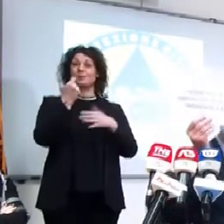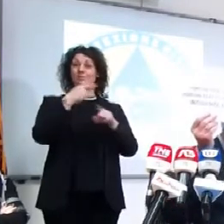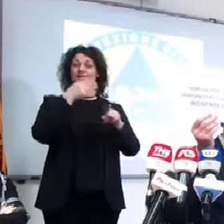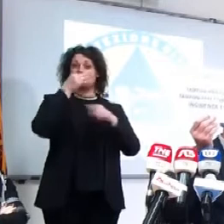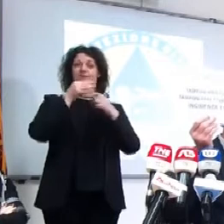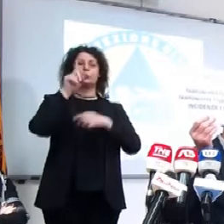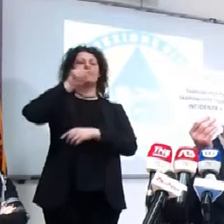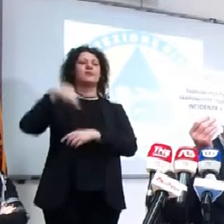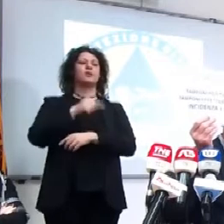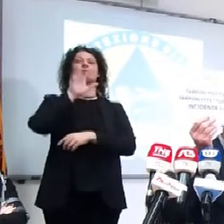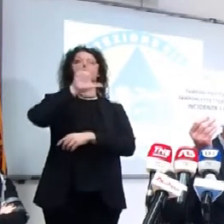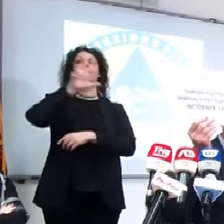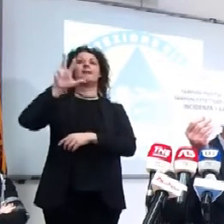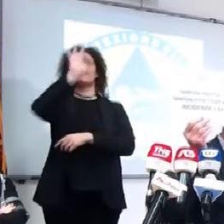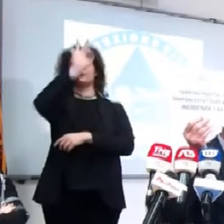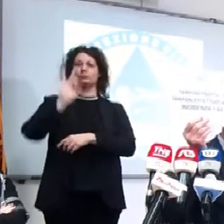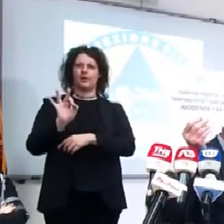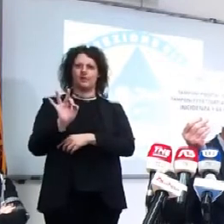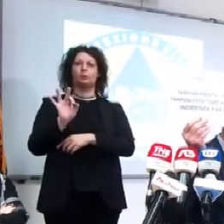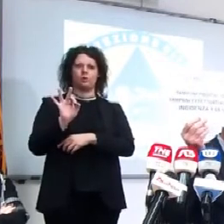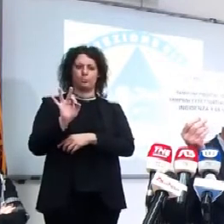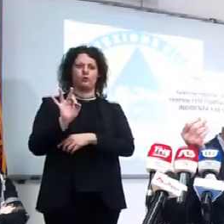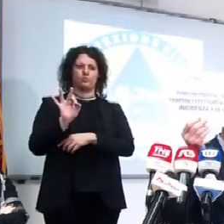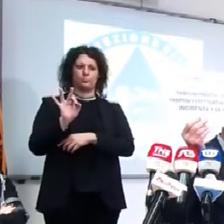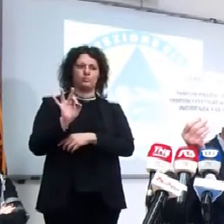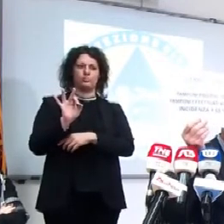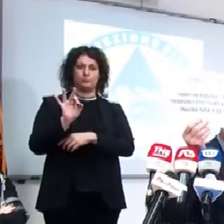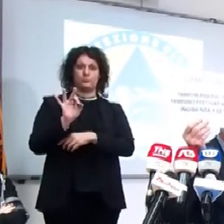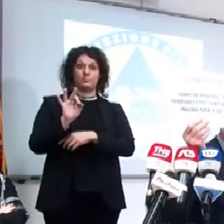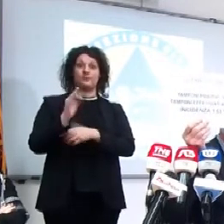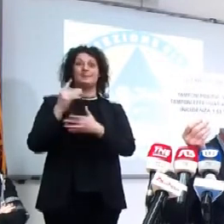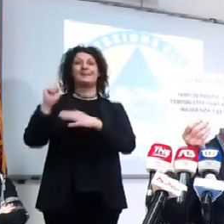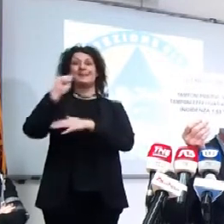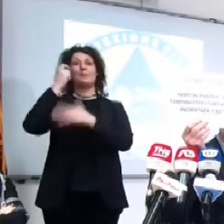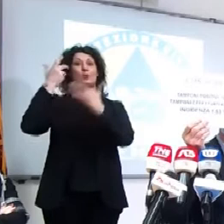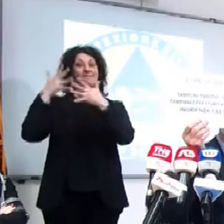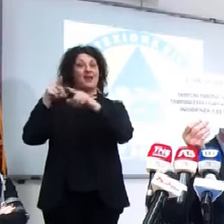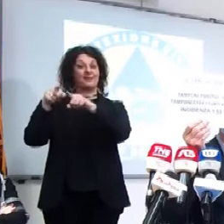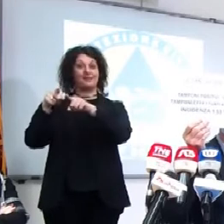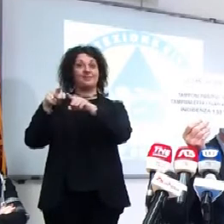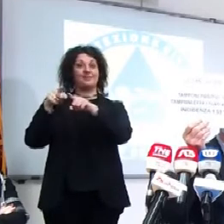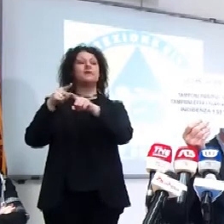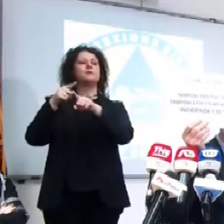decessi, numeri che portano il totale degli infetti dall'inizio dell'epidemia a